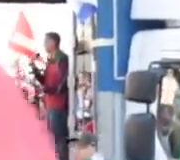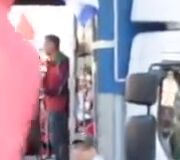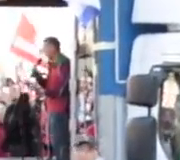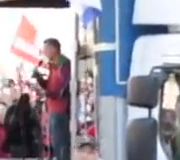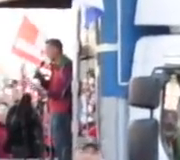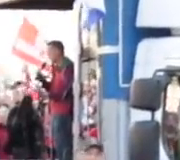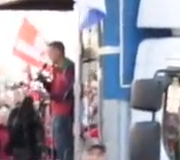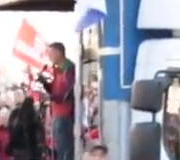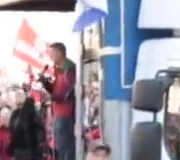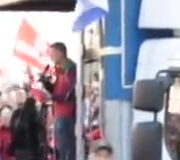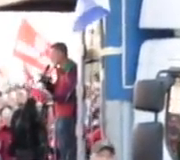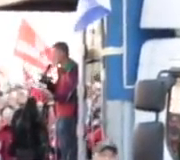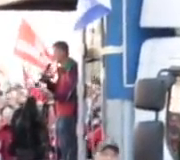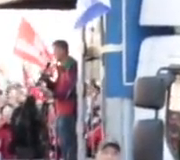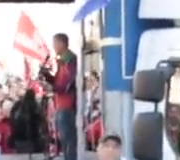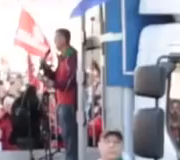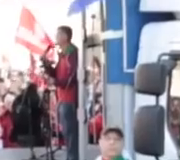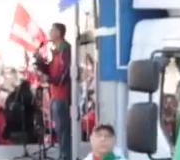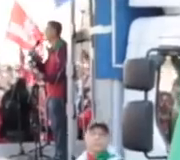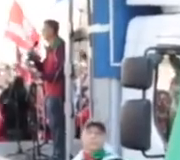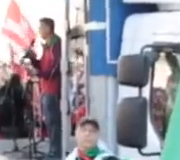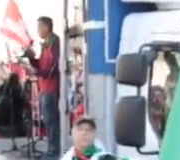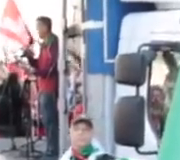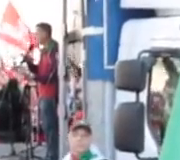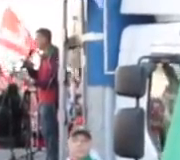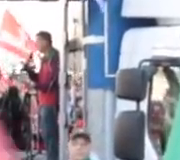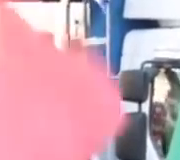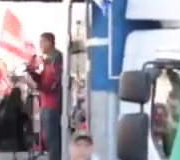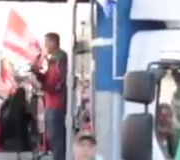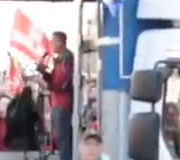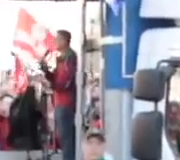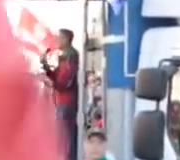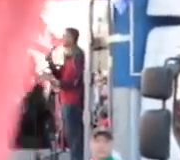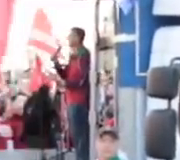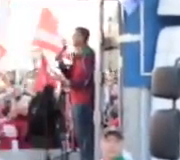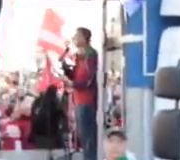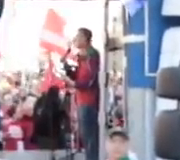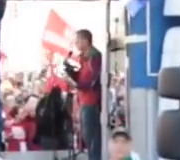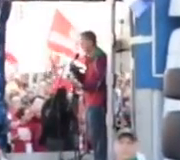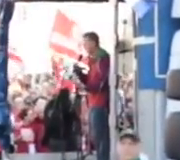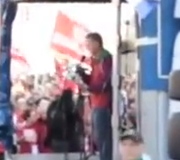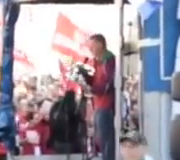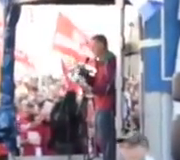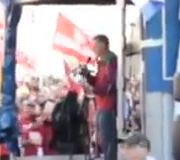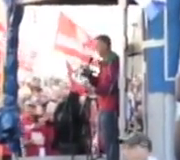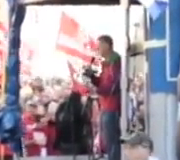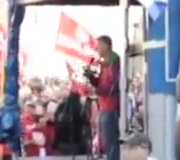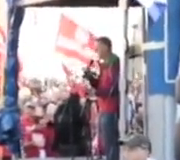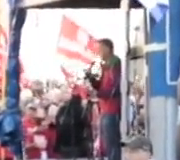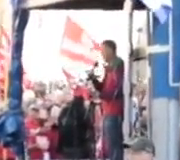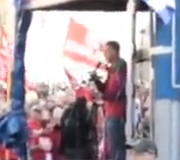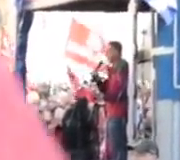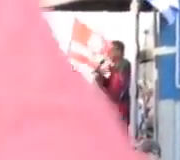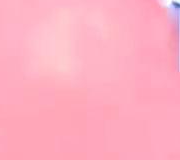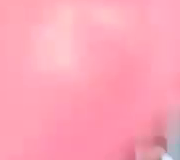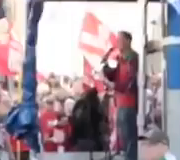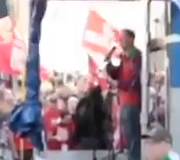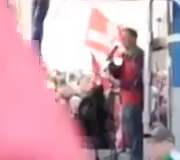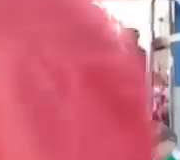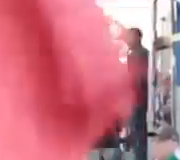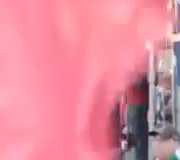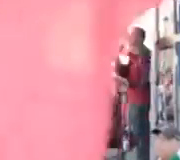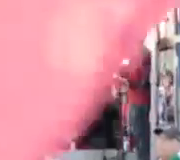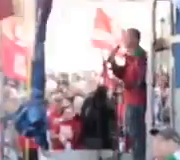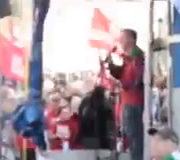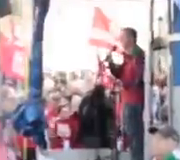ironicamente osservava in una sua intervista: sì, qualcosa il fascismo ha fatto. I treni arrivavano in